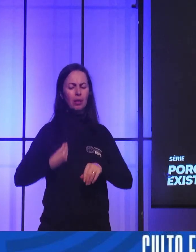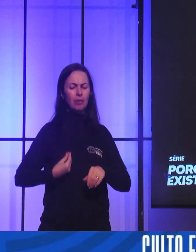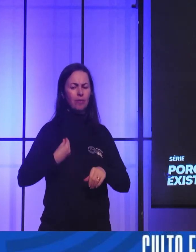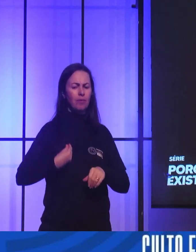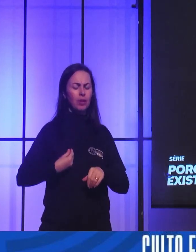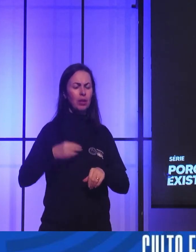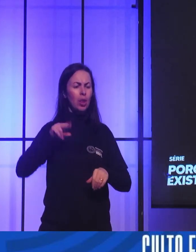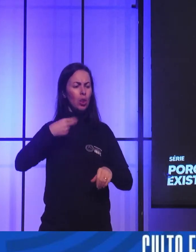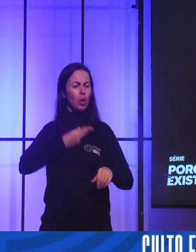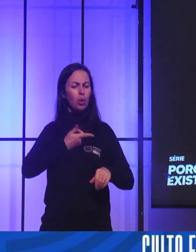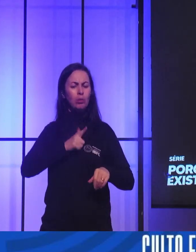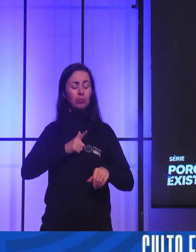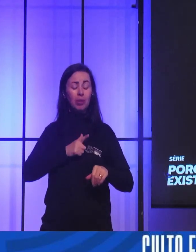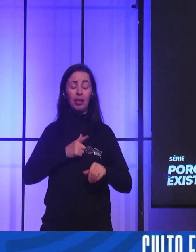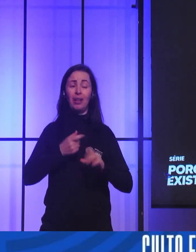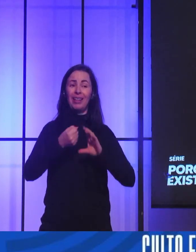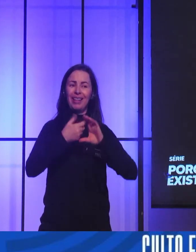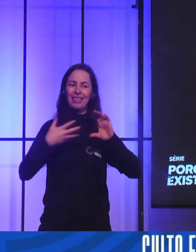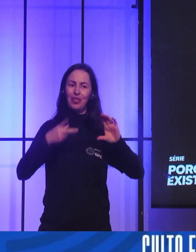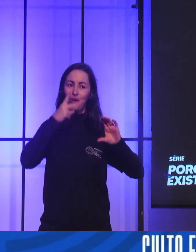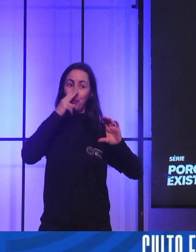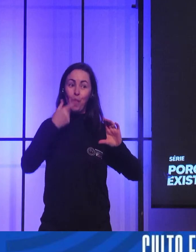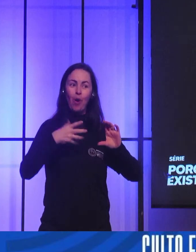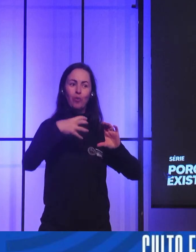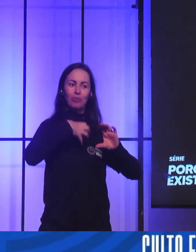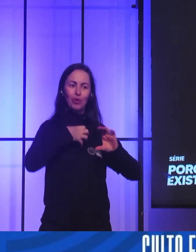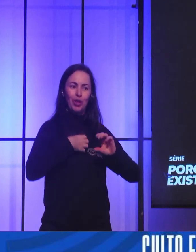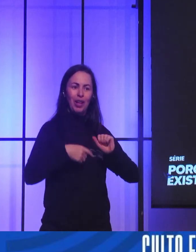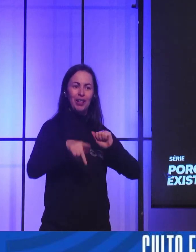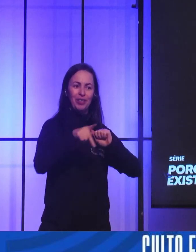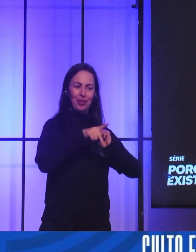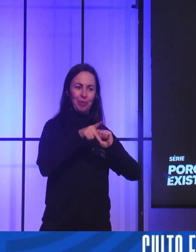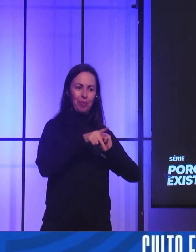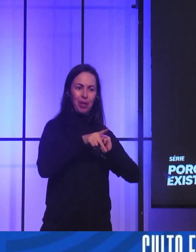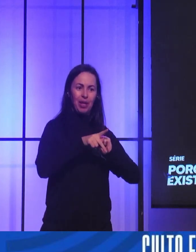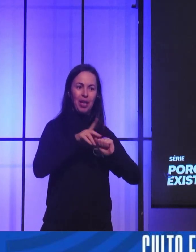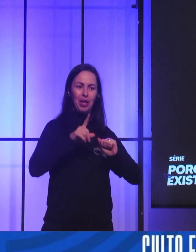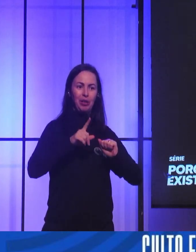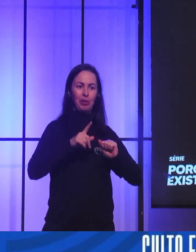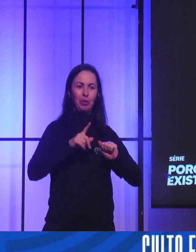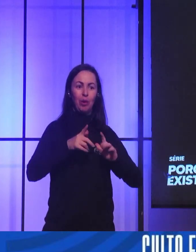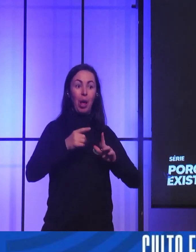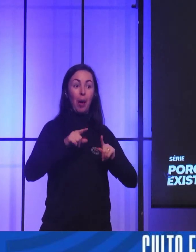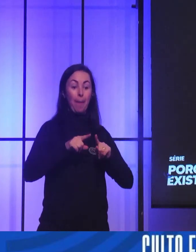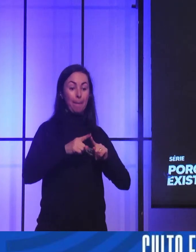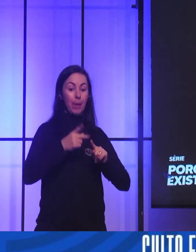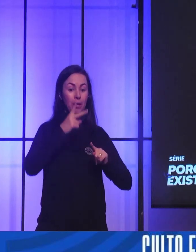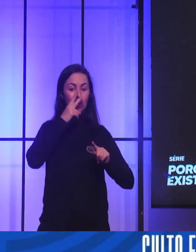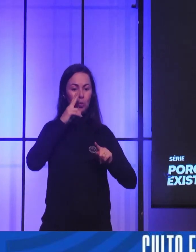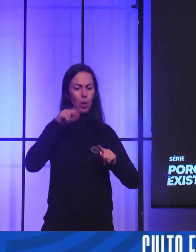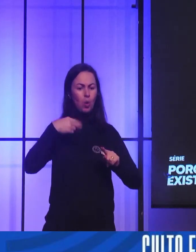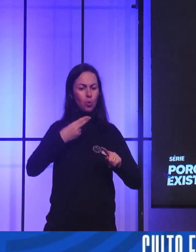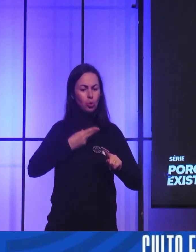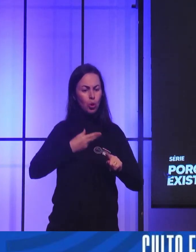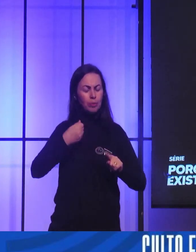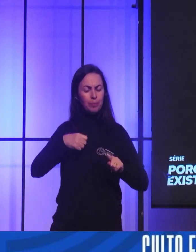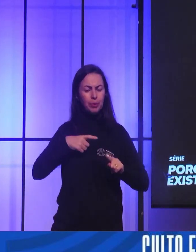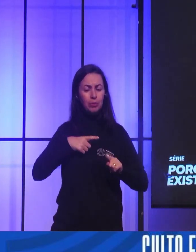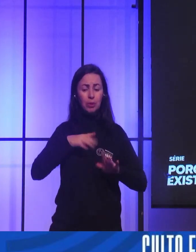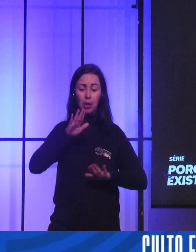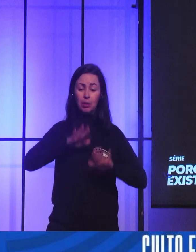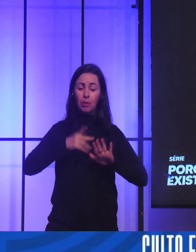essa personalidade de Pedro, mesmo que nós não sejamos uma pessoa tão ousada como Pedro, nós vamos ter que confrontar um amigo.